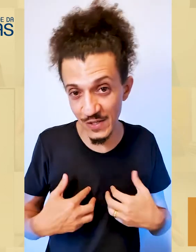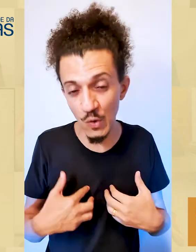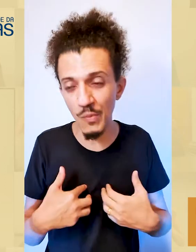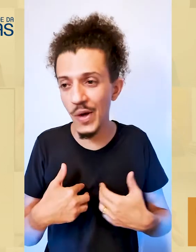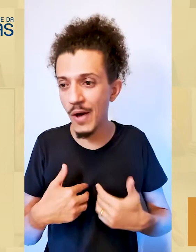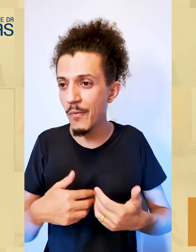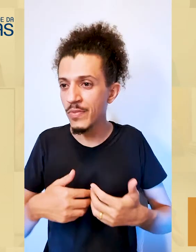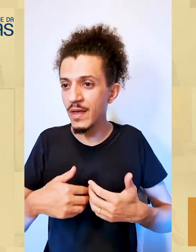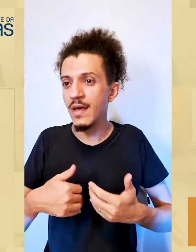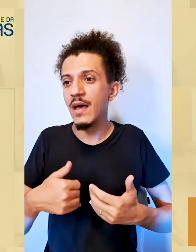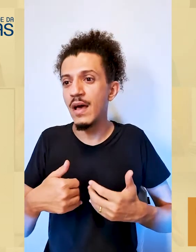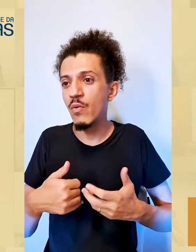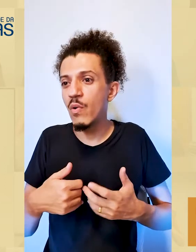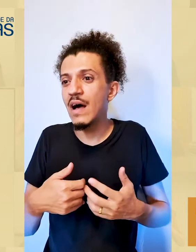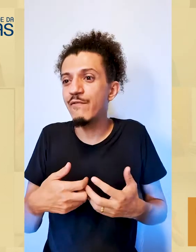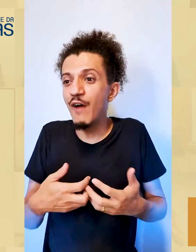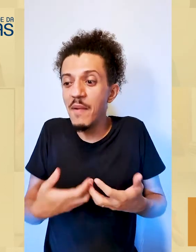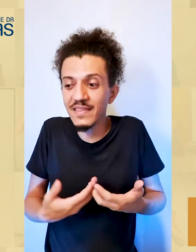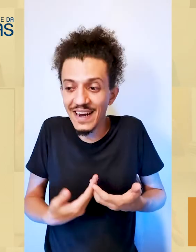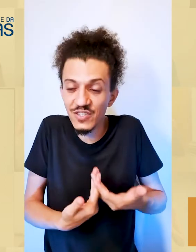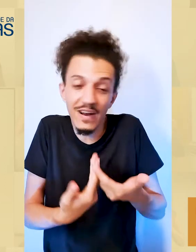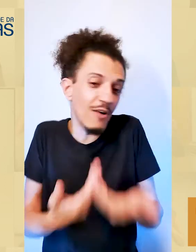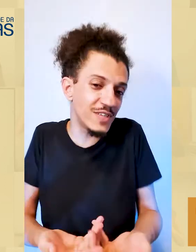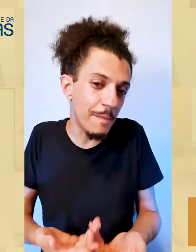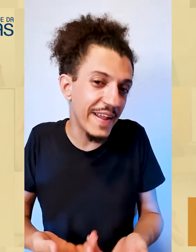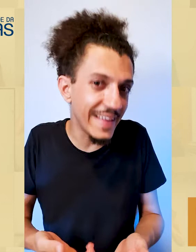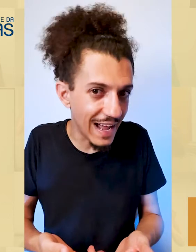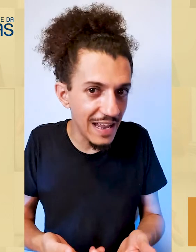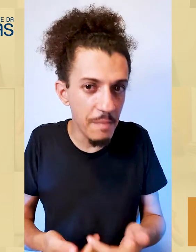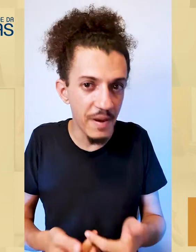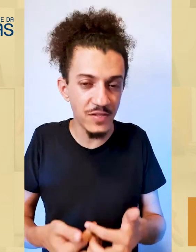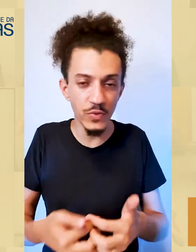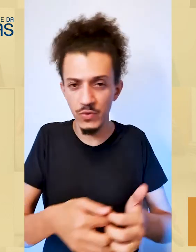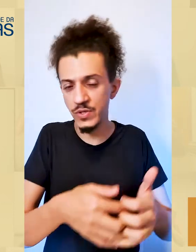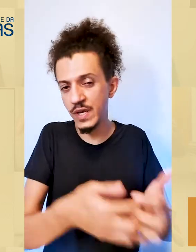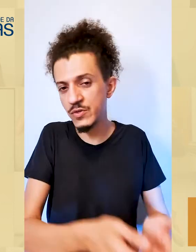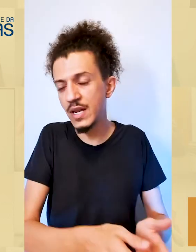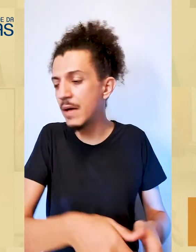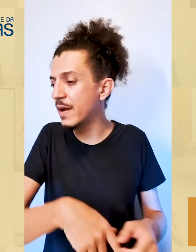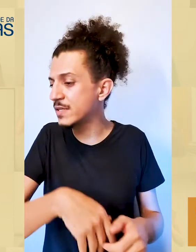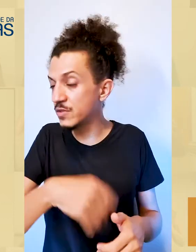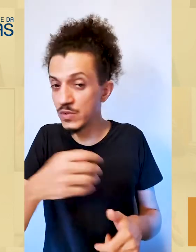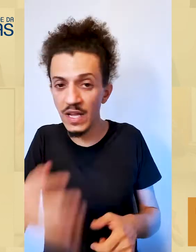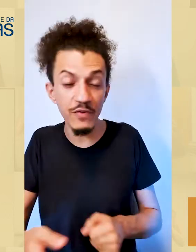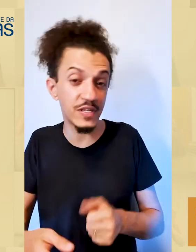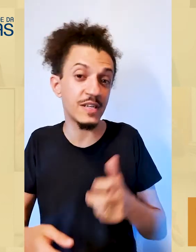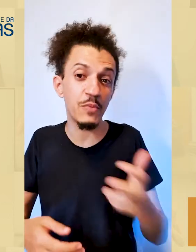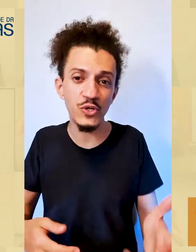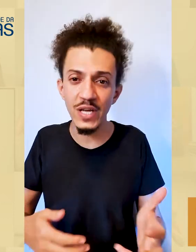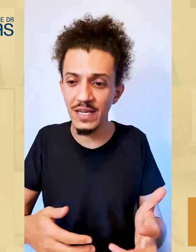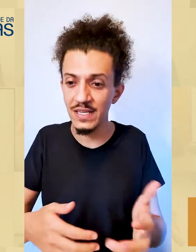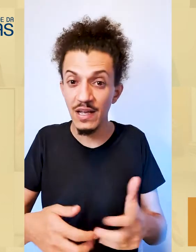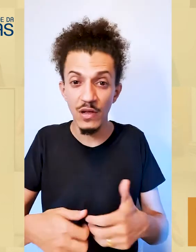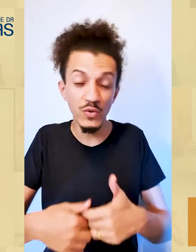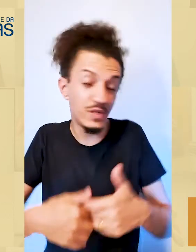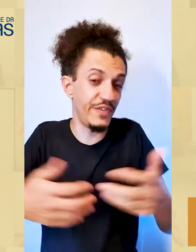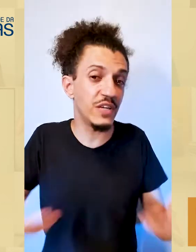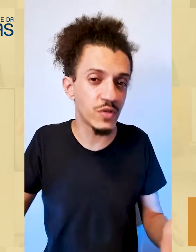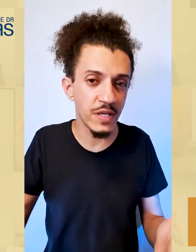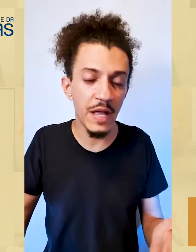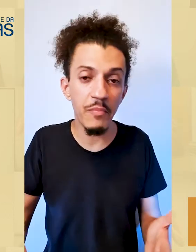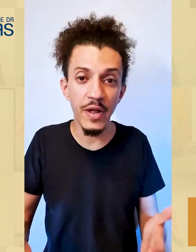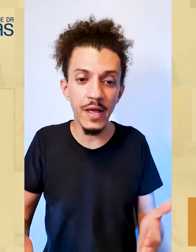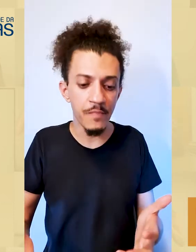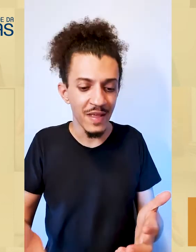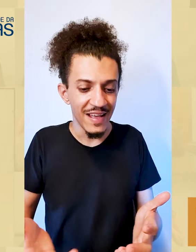ouvinte, assim como eu, a forma tradicional de aprender a Libras, nos cursinhos de Libras, nos livros, nas apostilas, nos vídeos